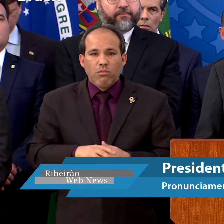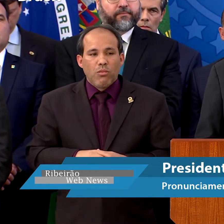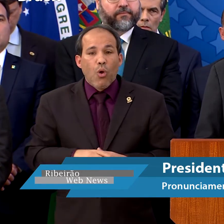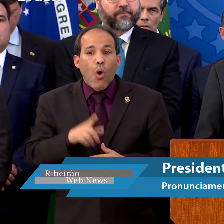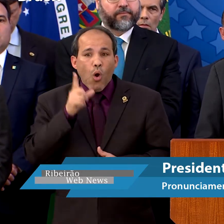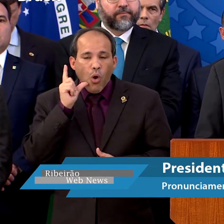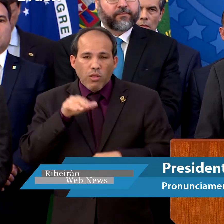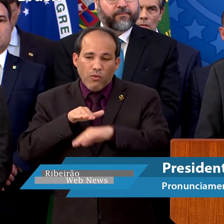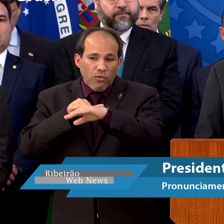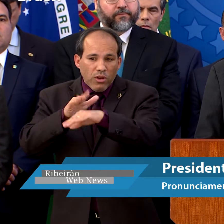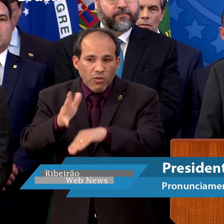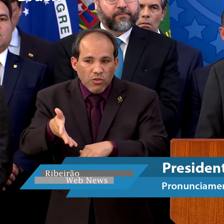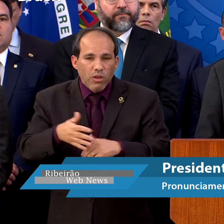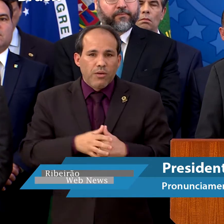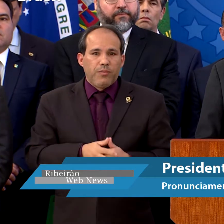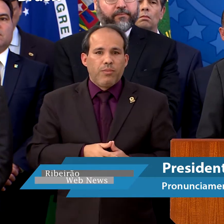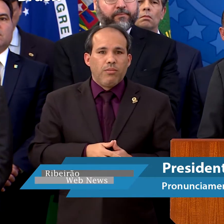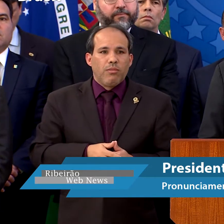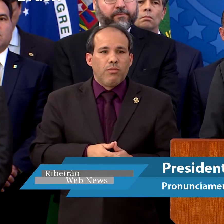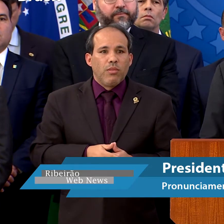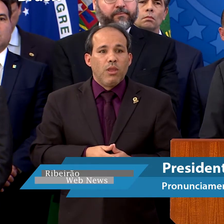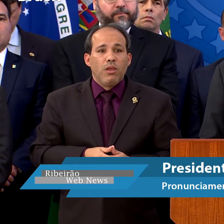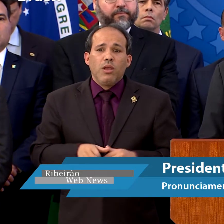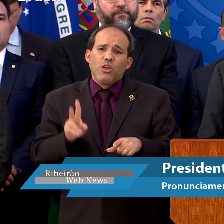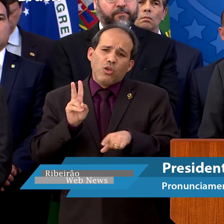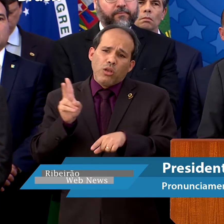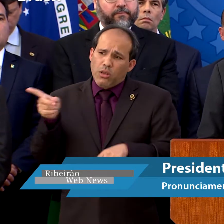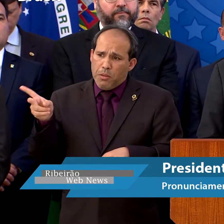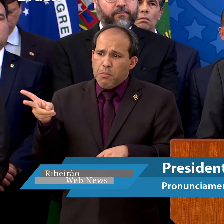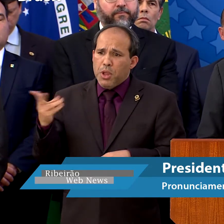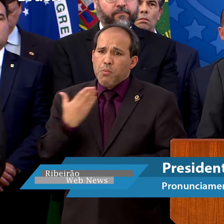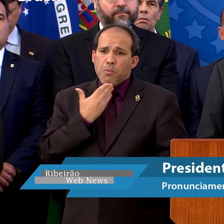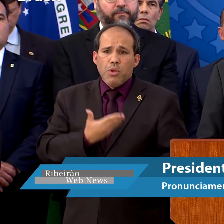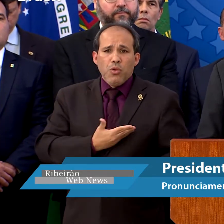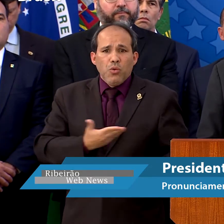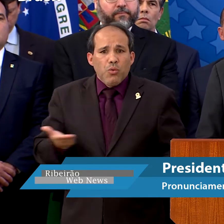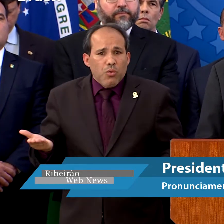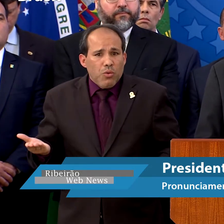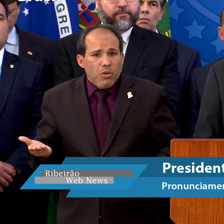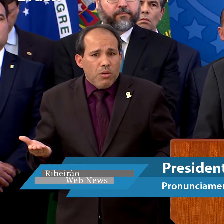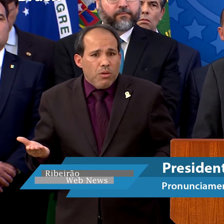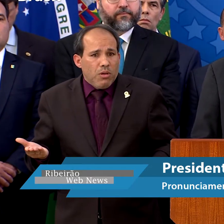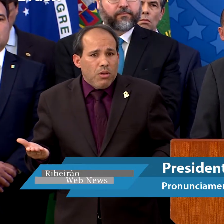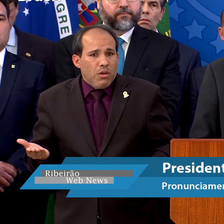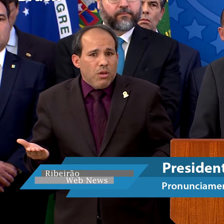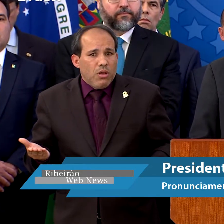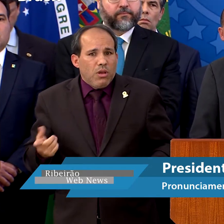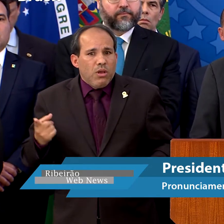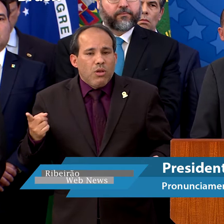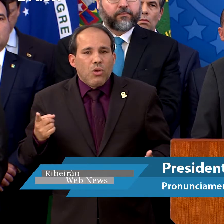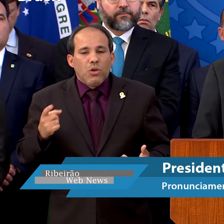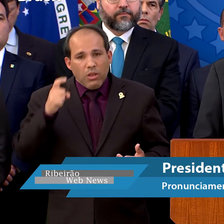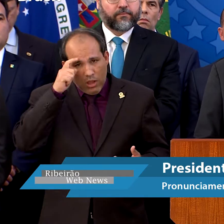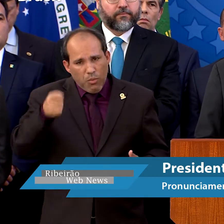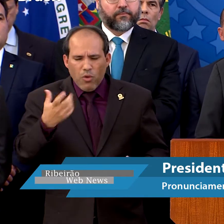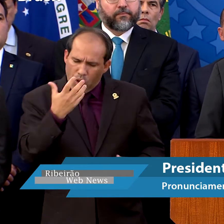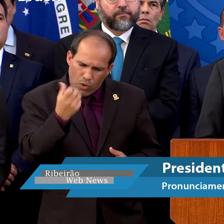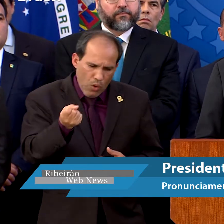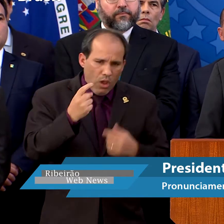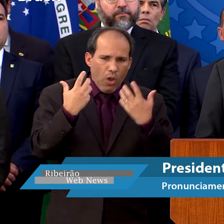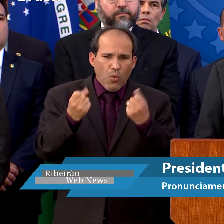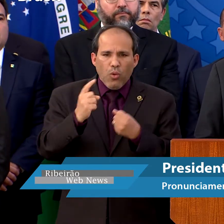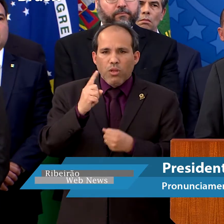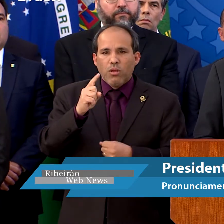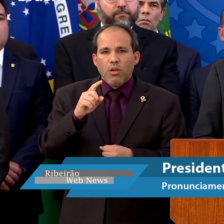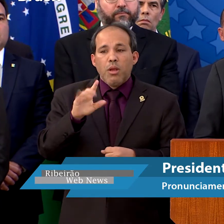cava a adoração a pedido e ele relutou sérgio mouro e falou